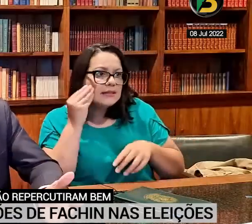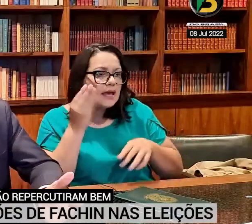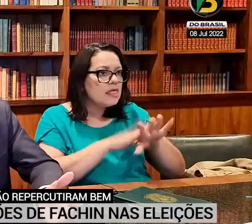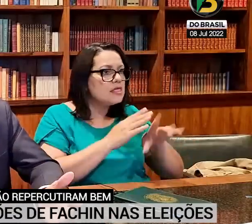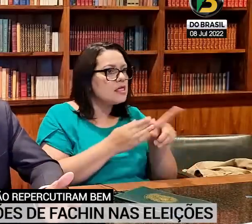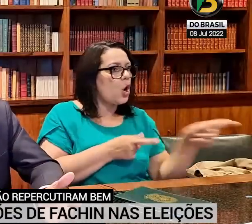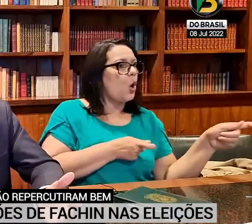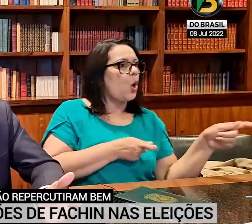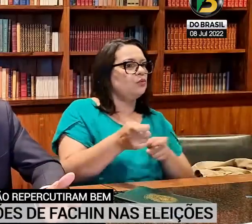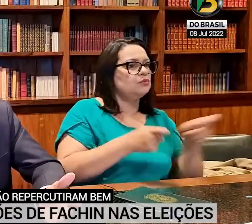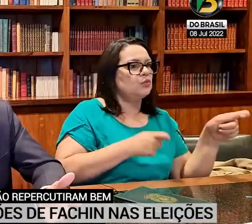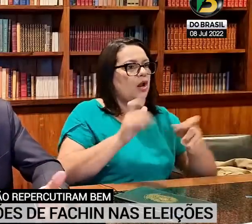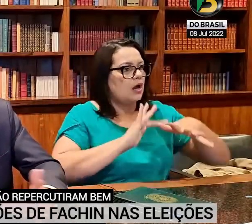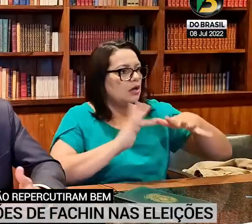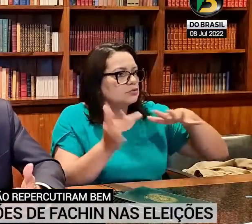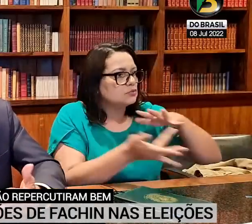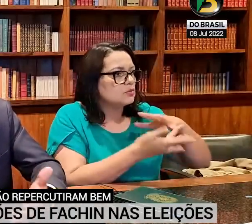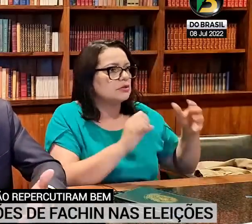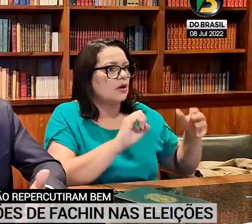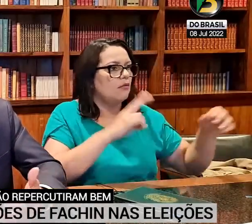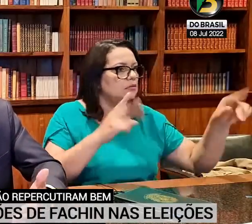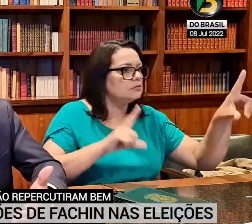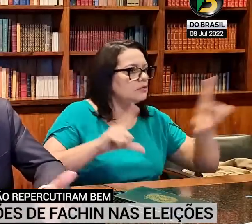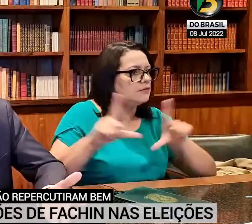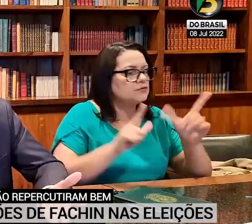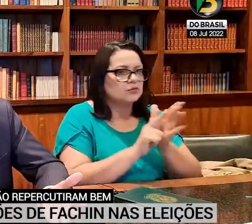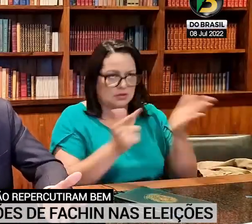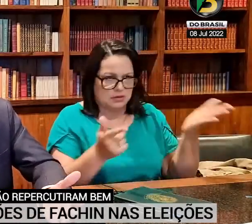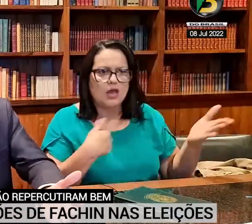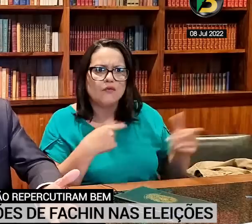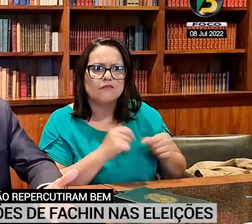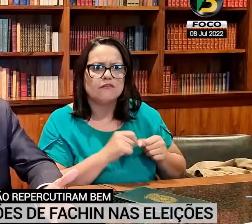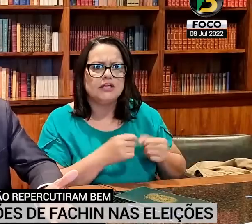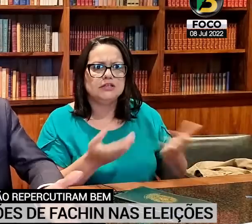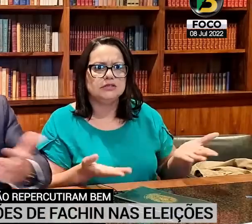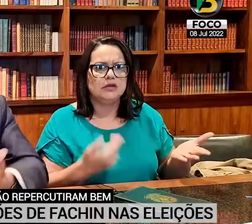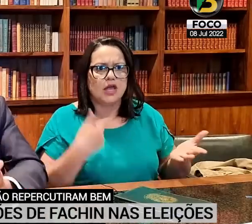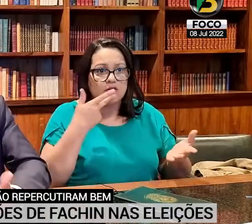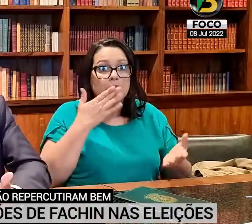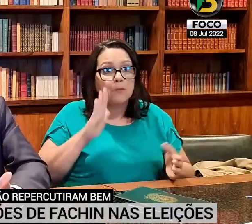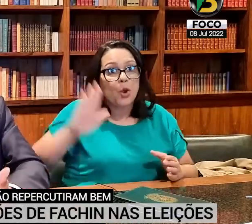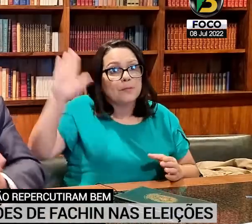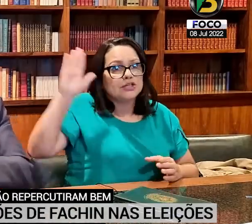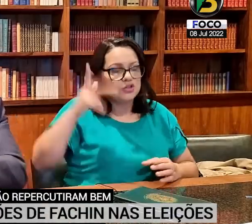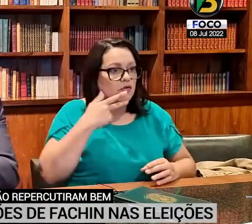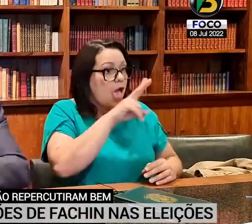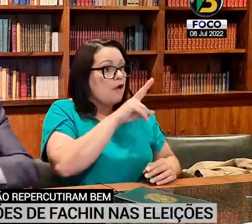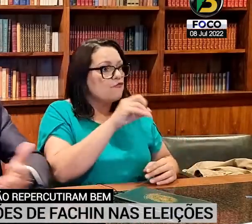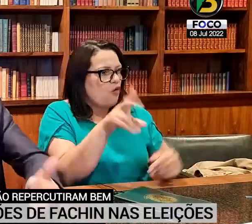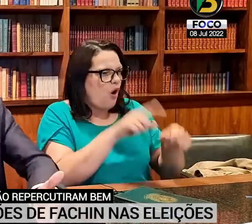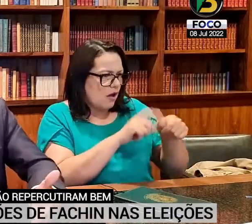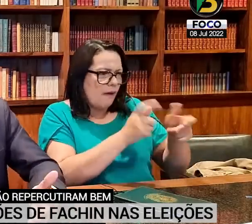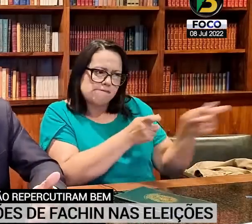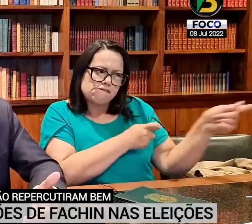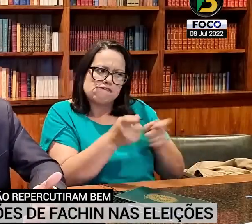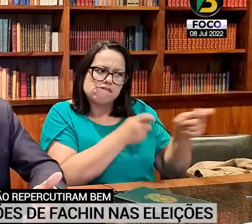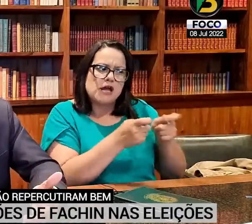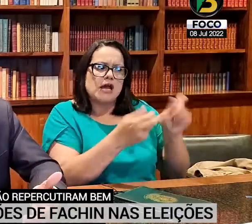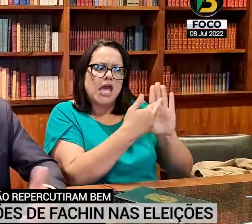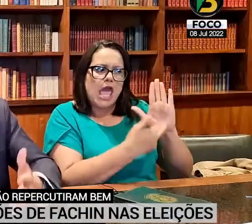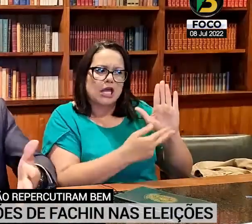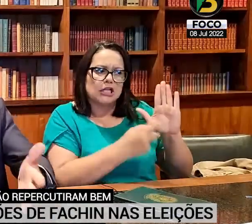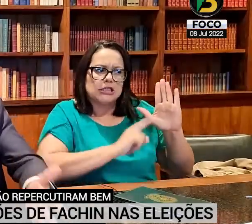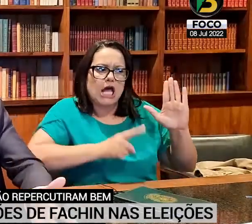sociais o anizia comum eu vou prometi fazer o controle social das multidão encontrar um projeto tramitando